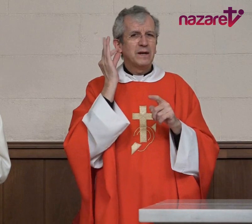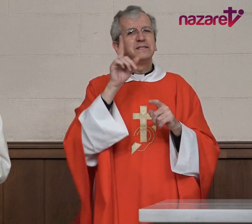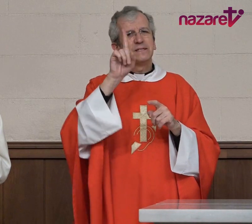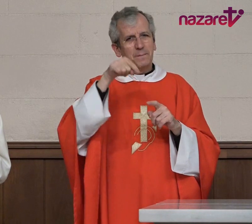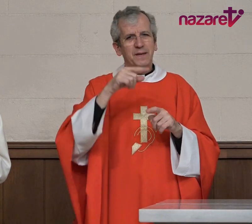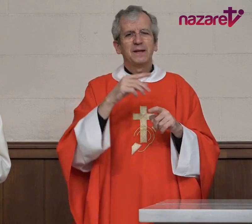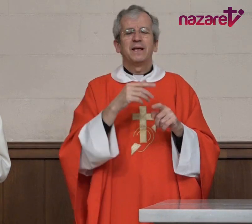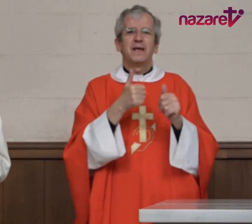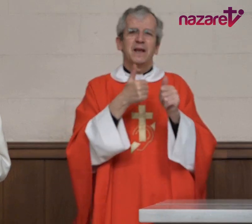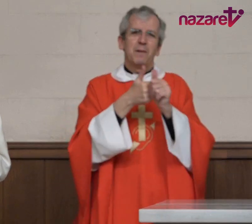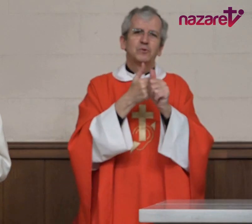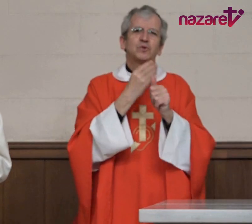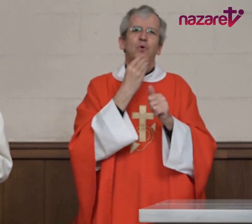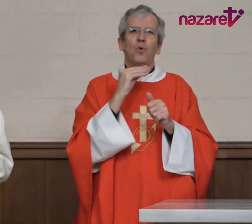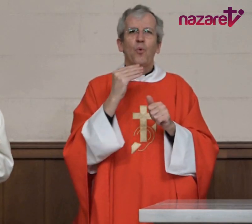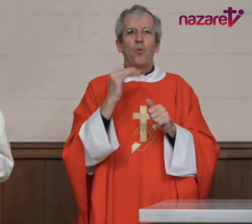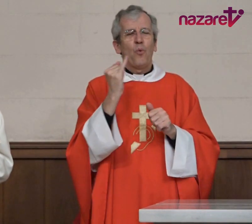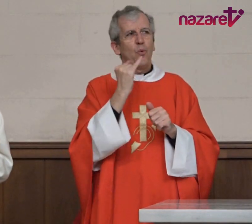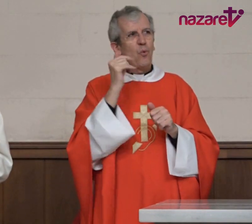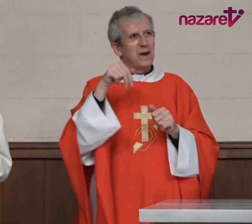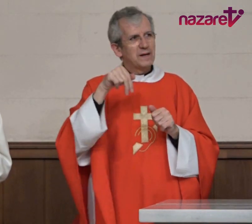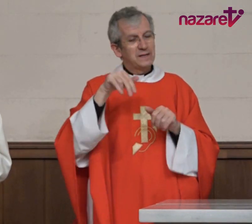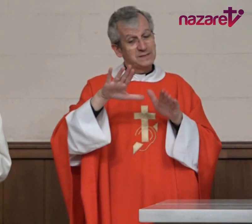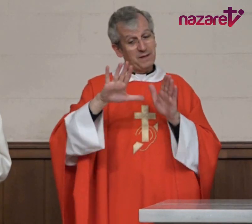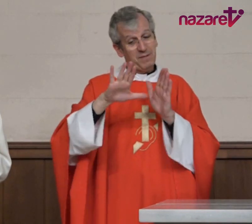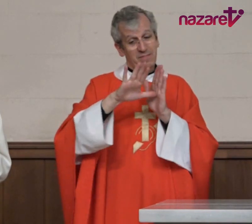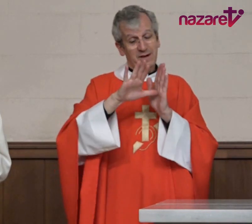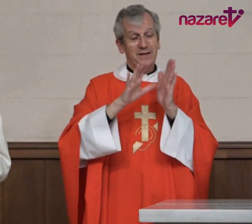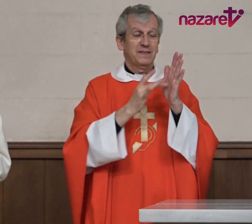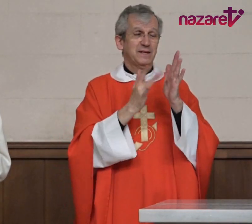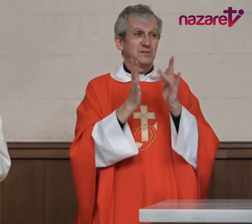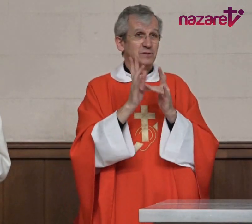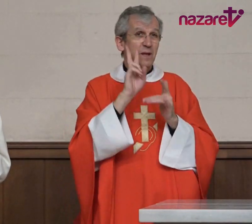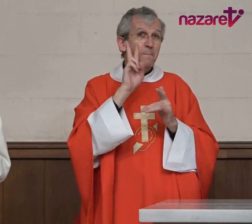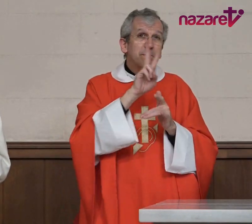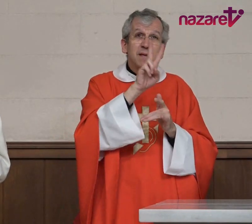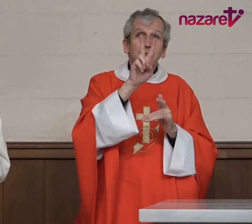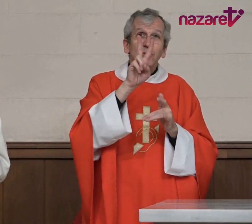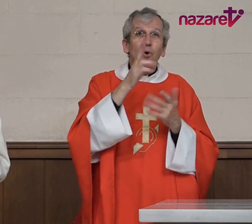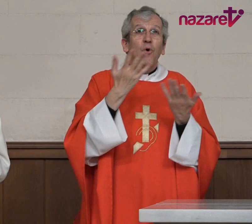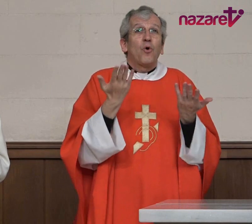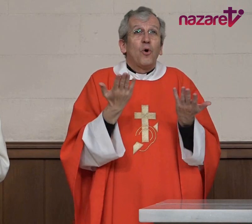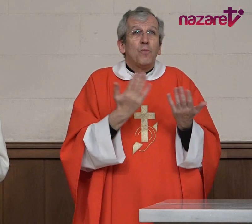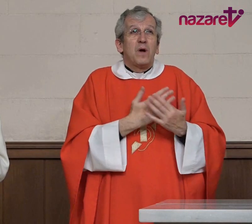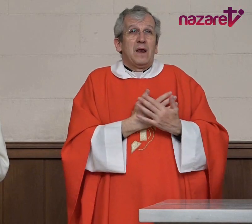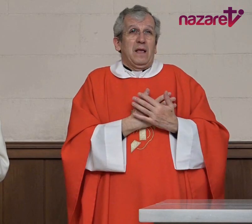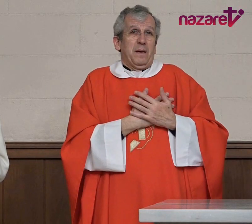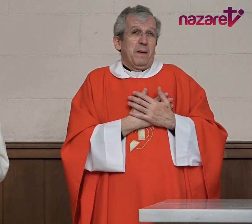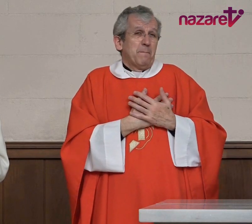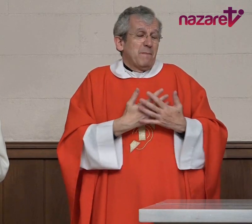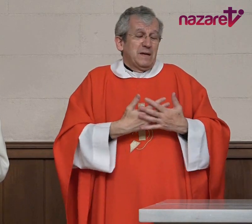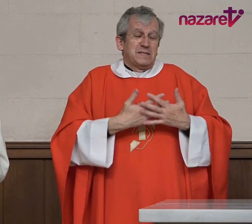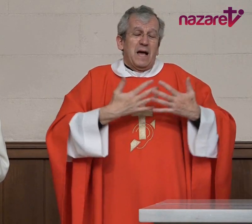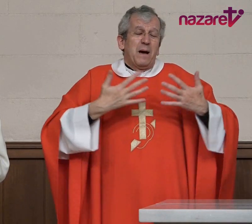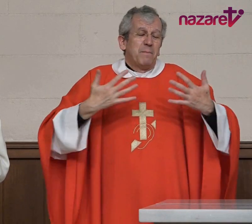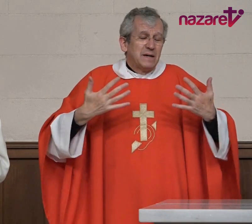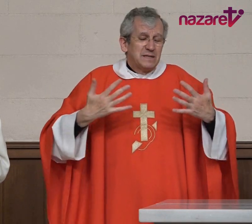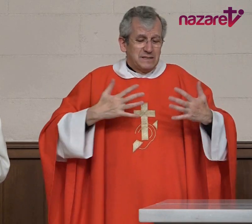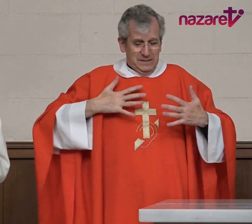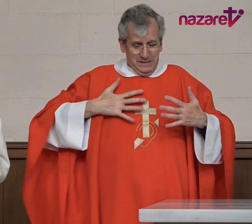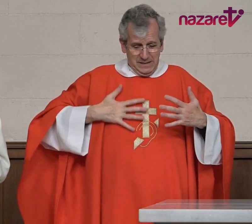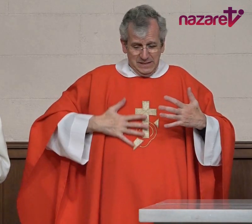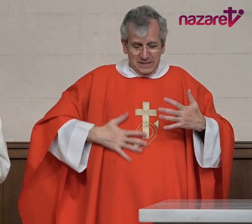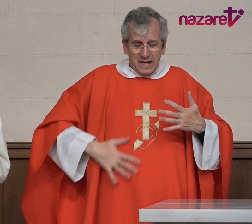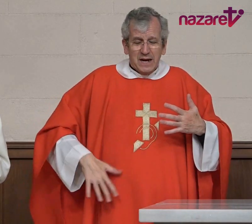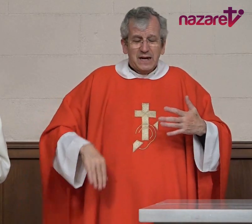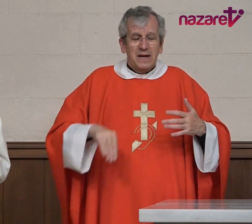amado. Están a los pies, están viendo cómo la persona que más aman se desangra y muere de una forma